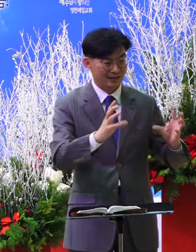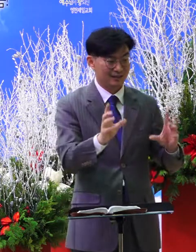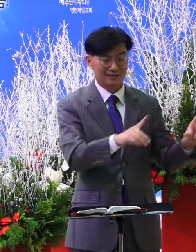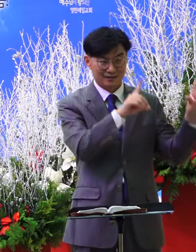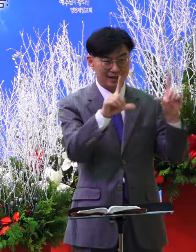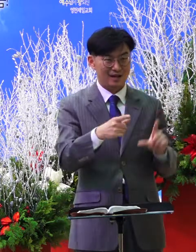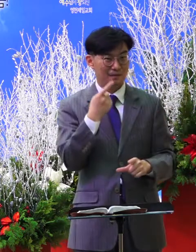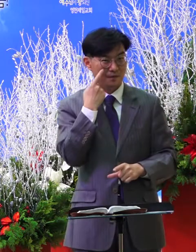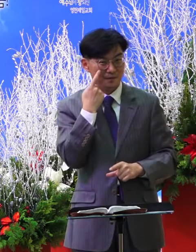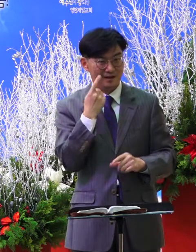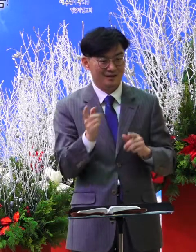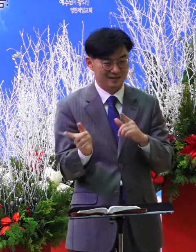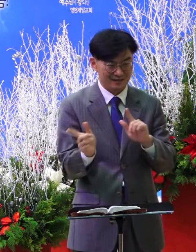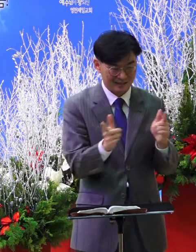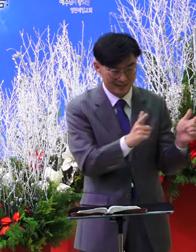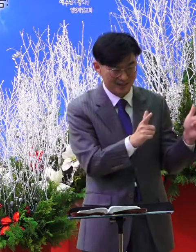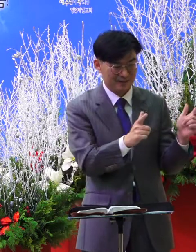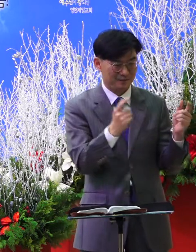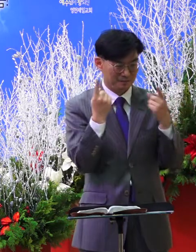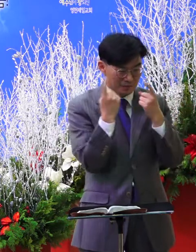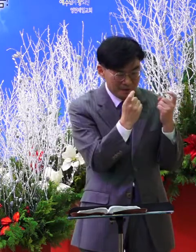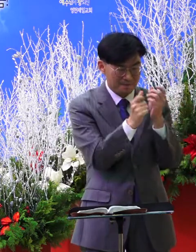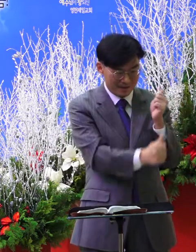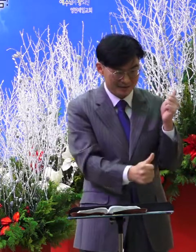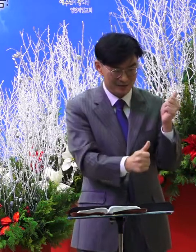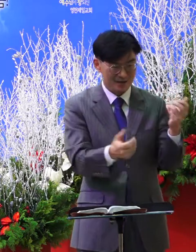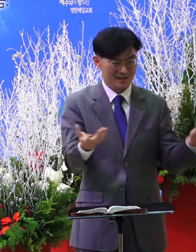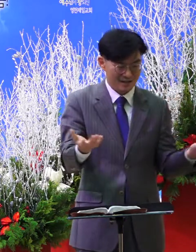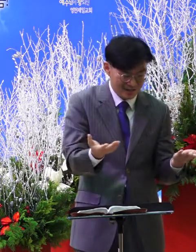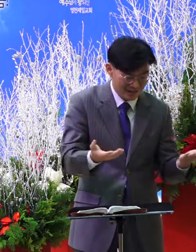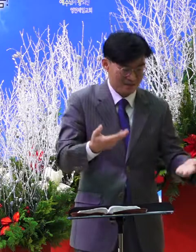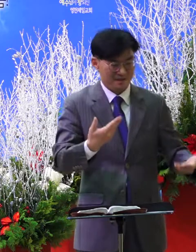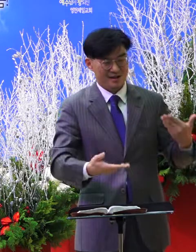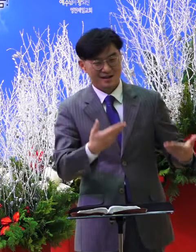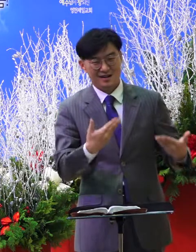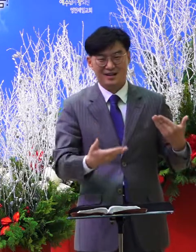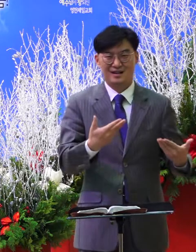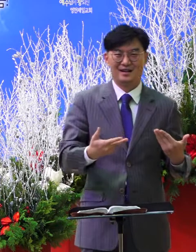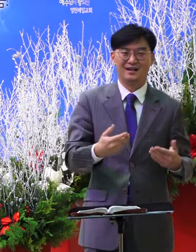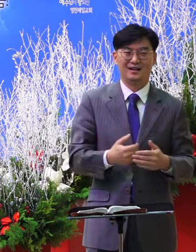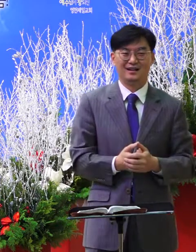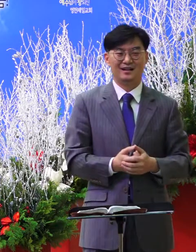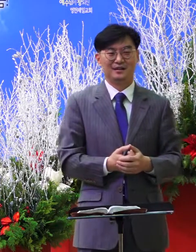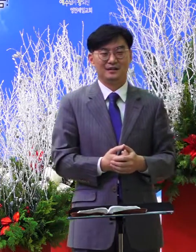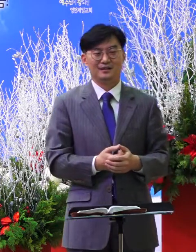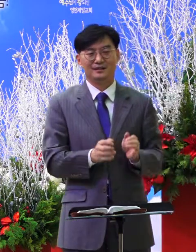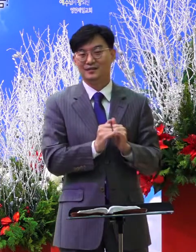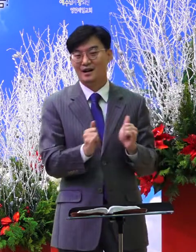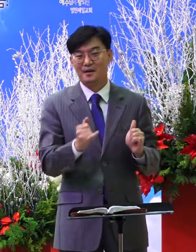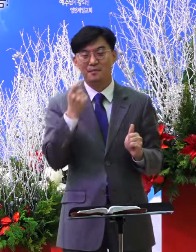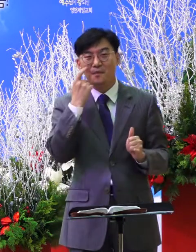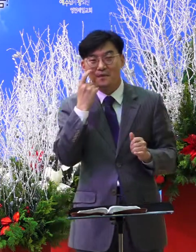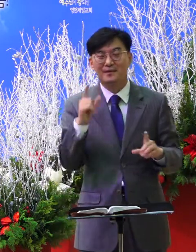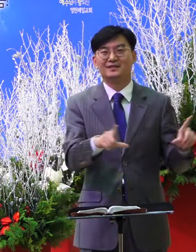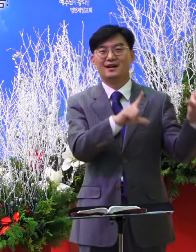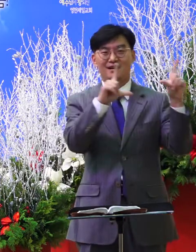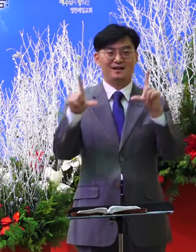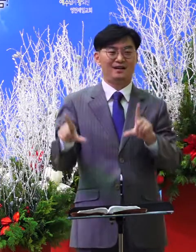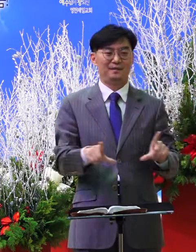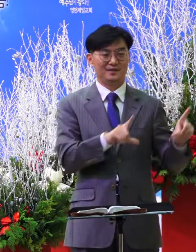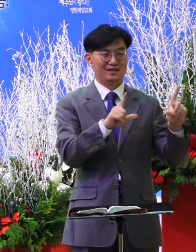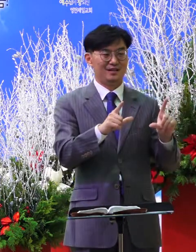하고 또 여러 일들을 감당하기도 하면서 대단한 존재인 것처럼 느껴질 때가 있습니다.